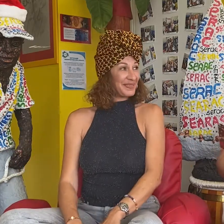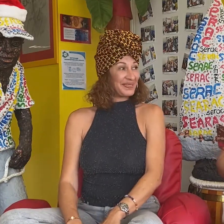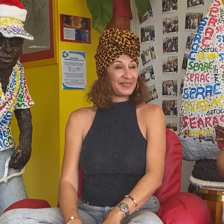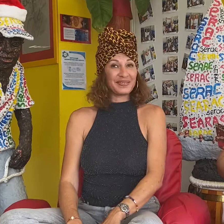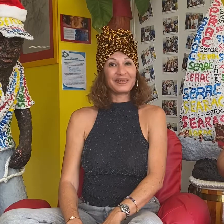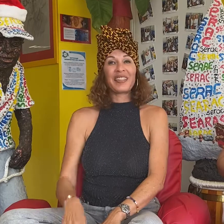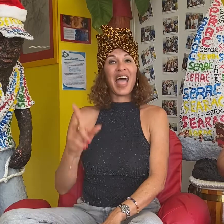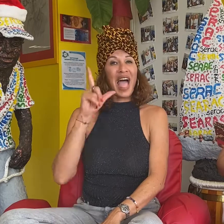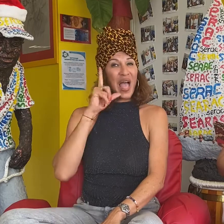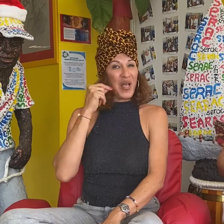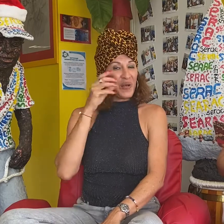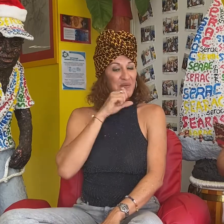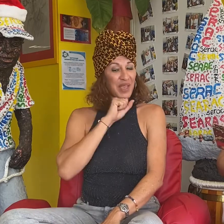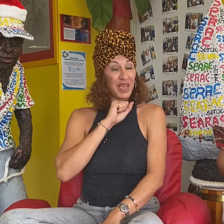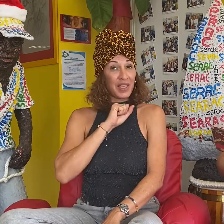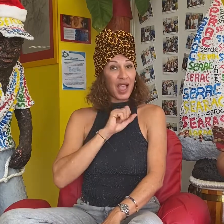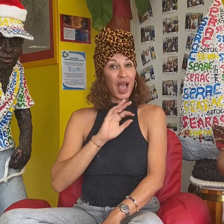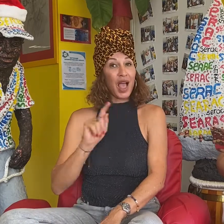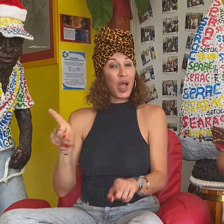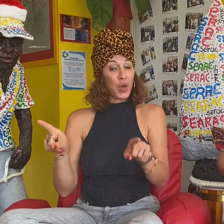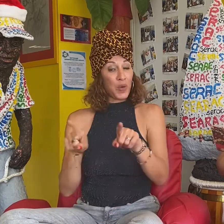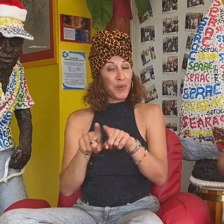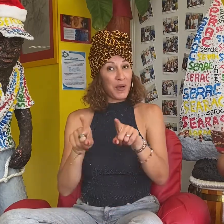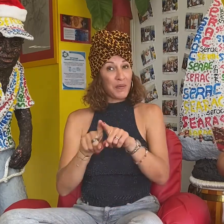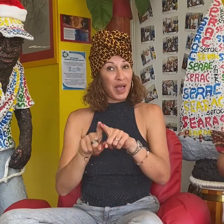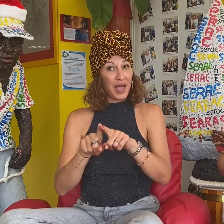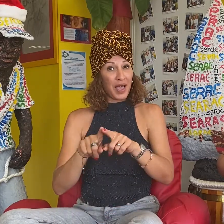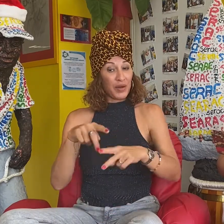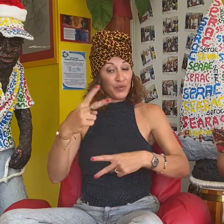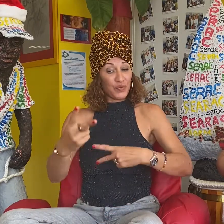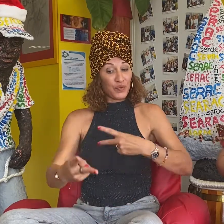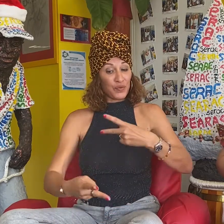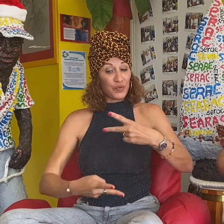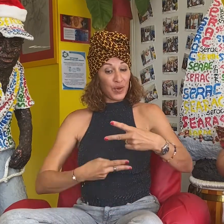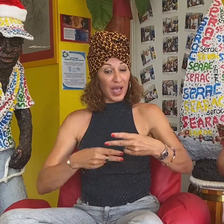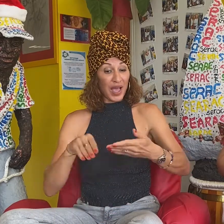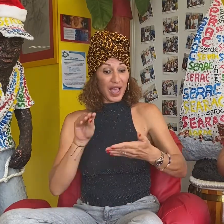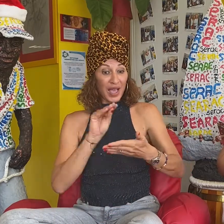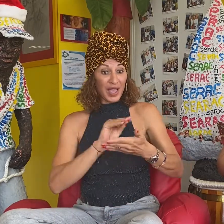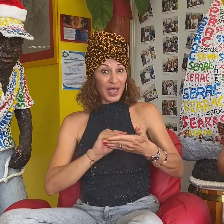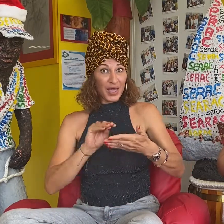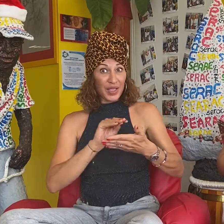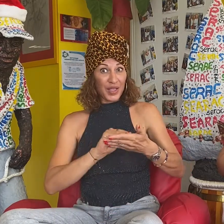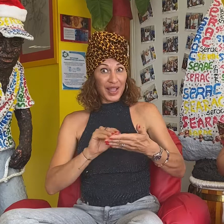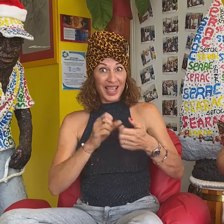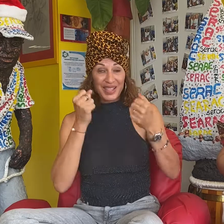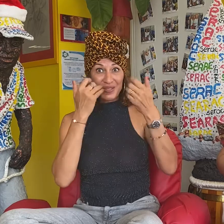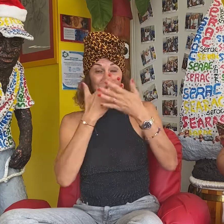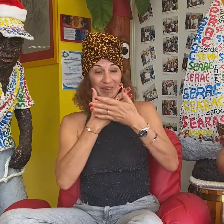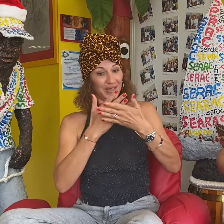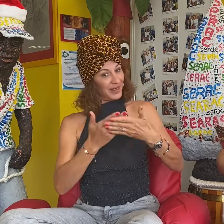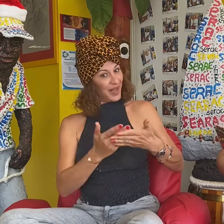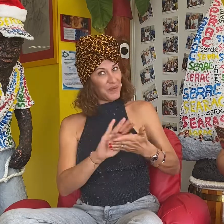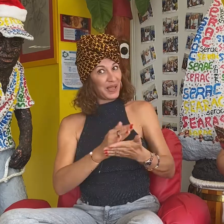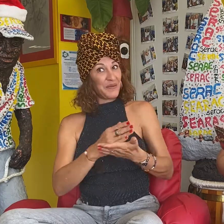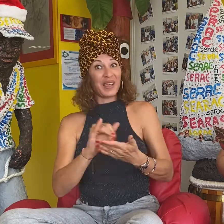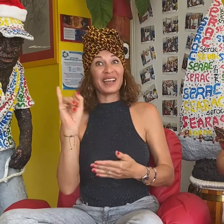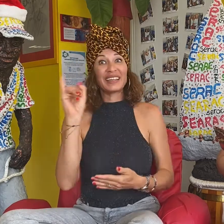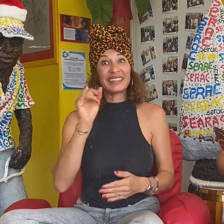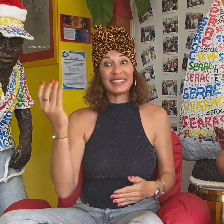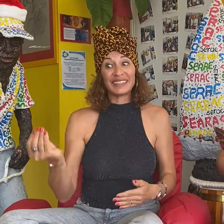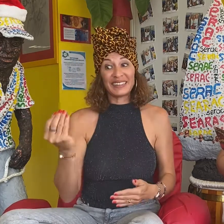Le Père Noël reçoit lui aussi une surprise préparée par les enfants.